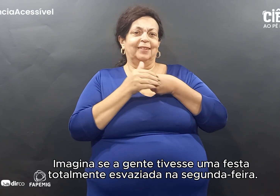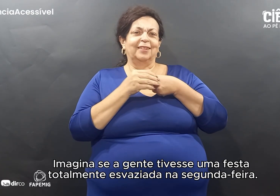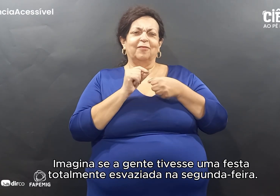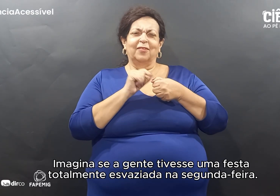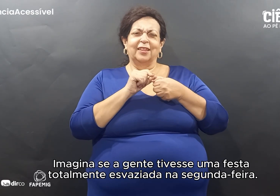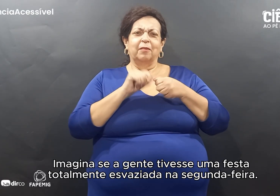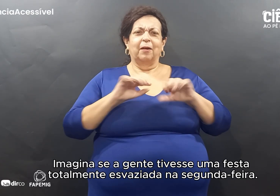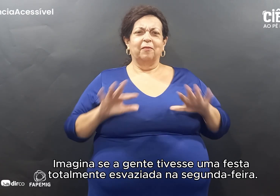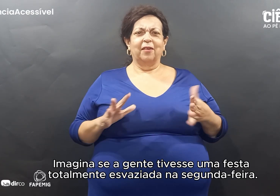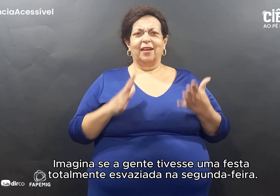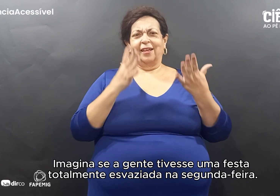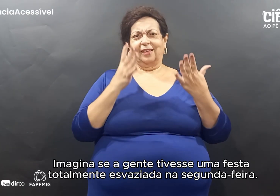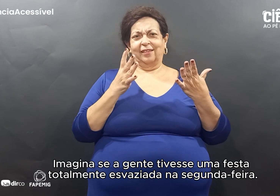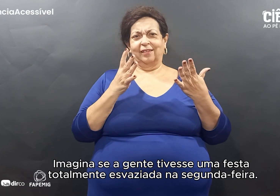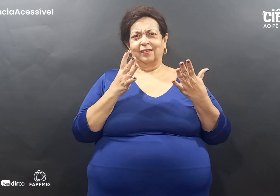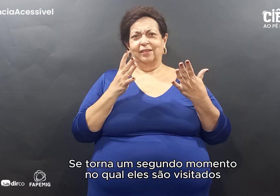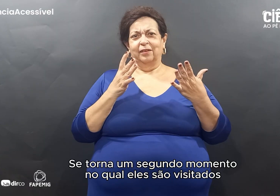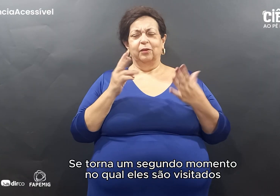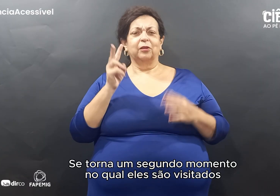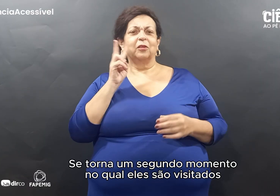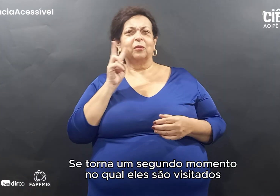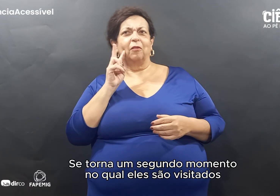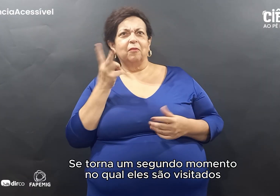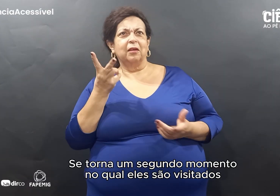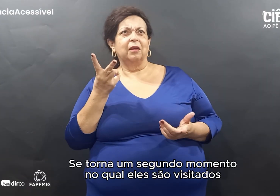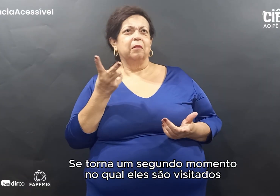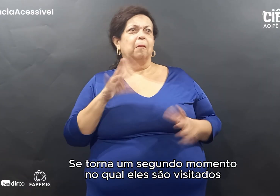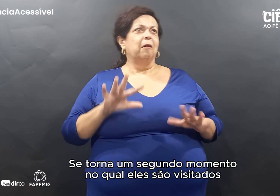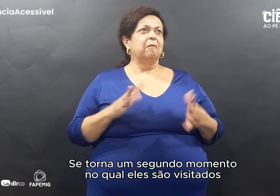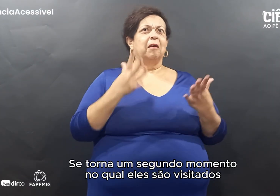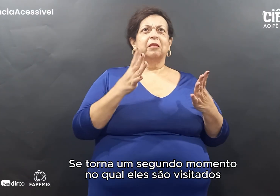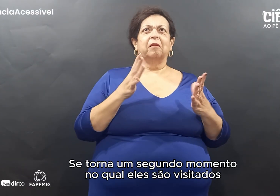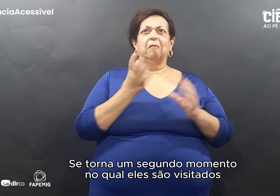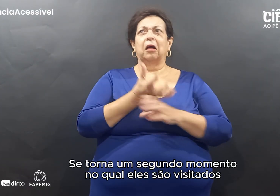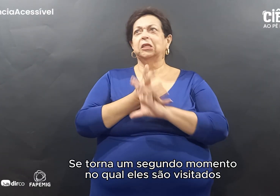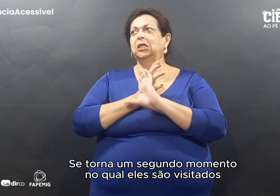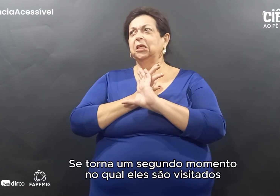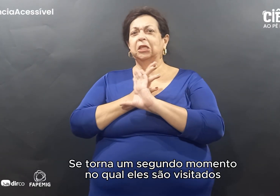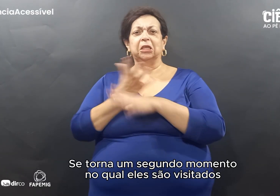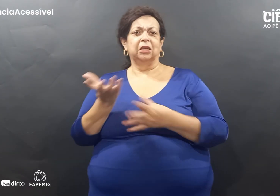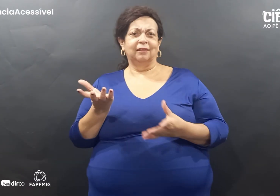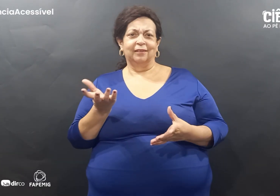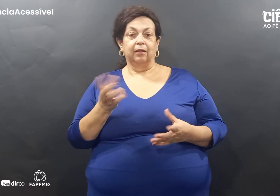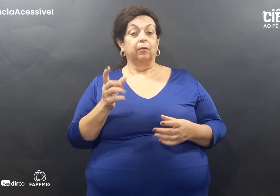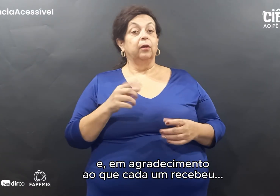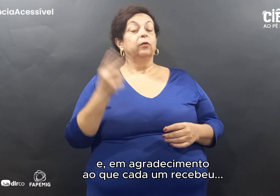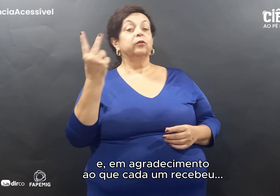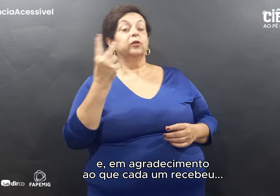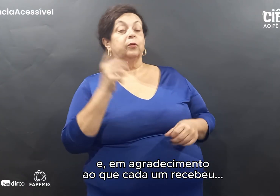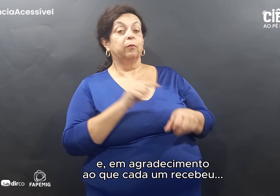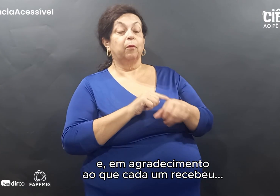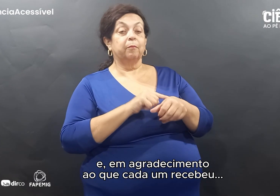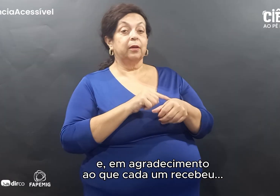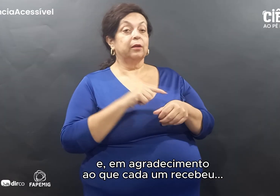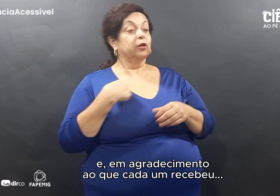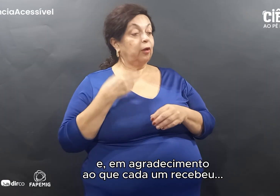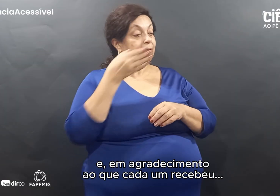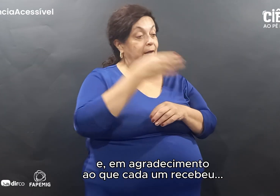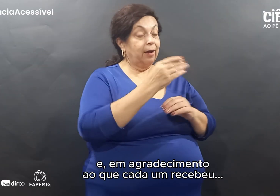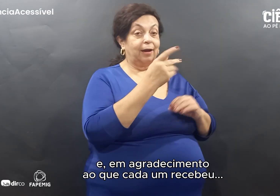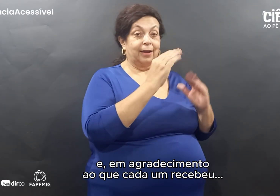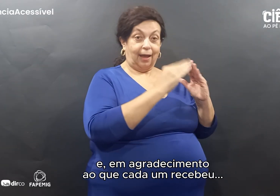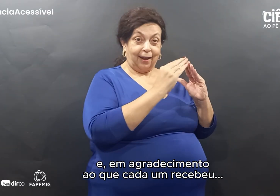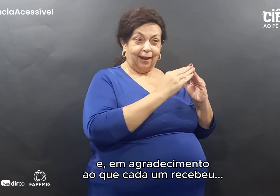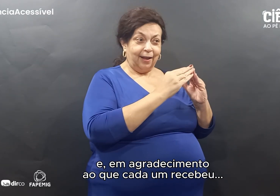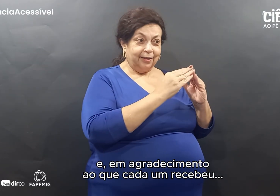festa totalmente esvaziada na segunda-feira. Se torna um segundo momento onde que eles são visitados. E em agradecimento ao